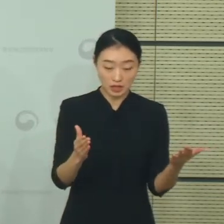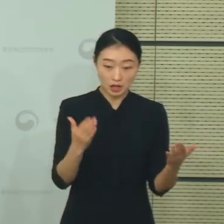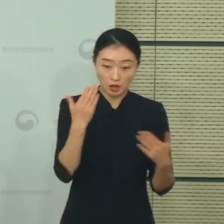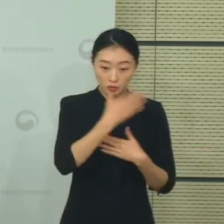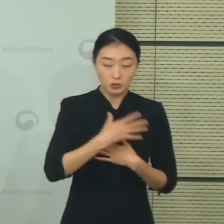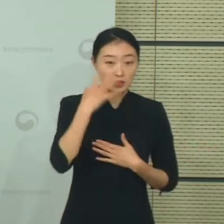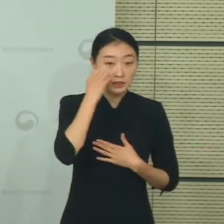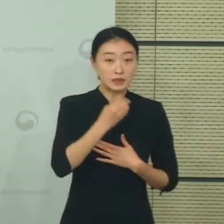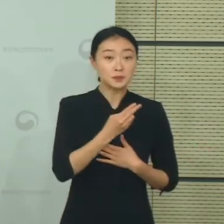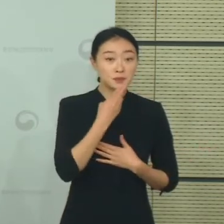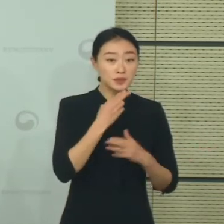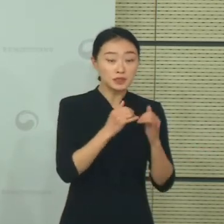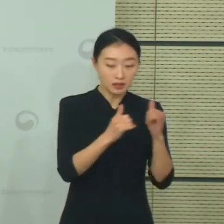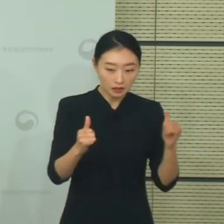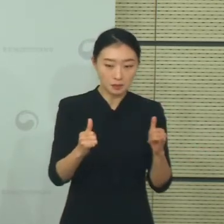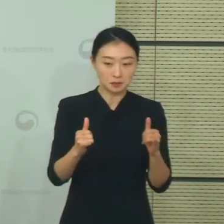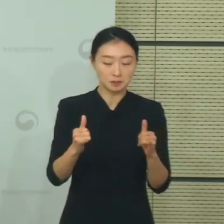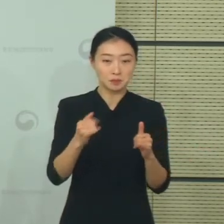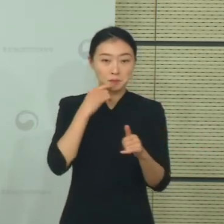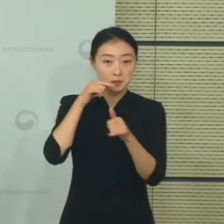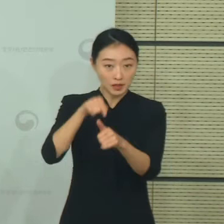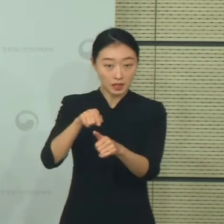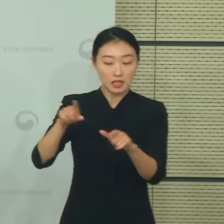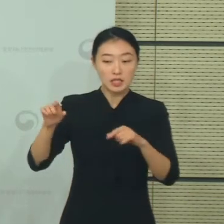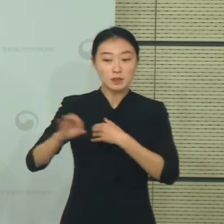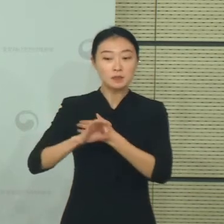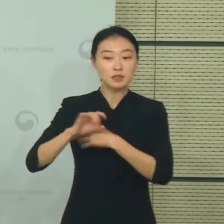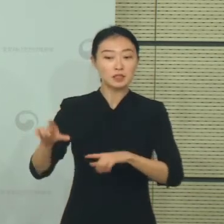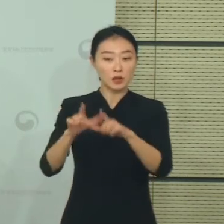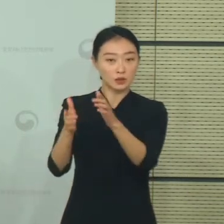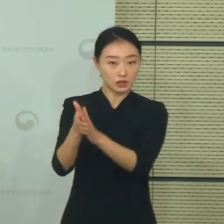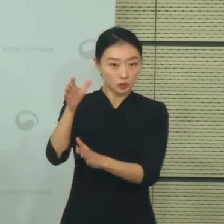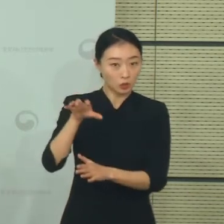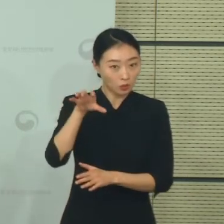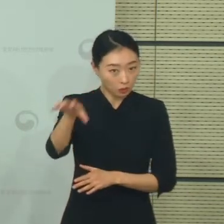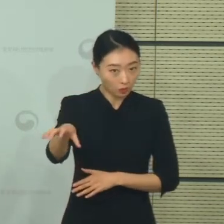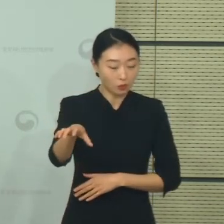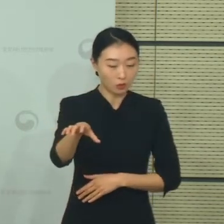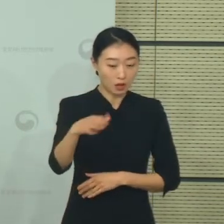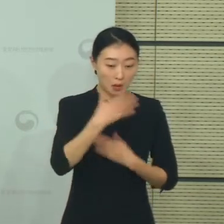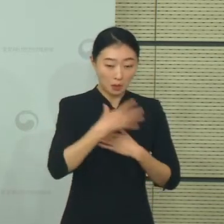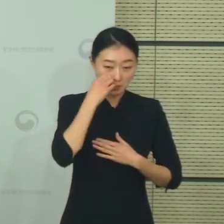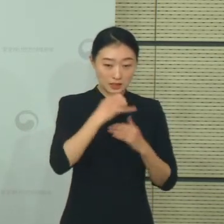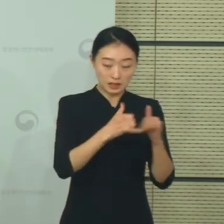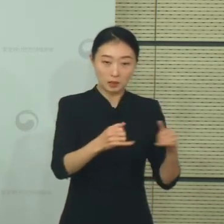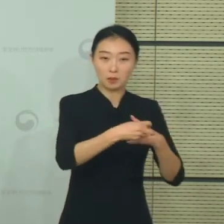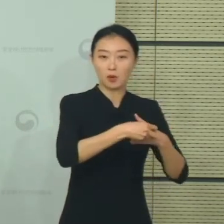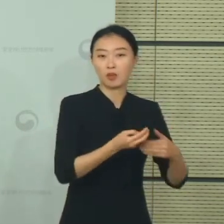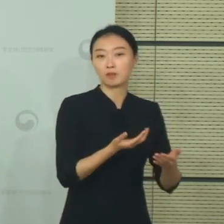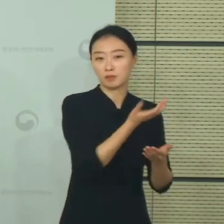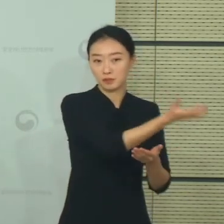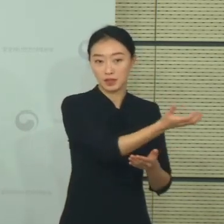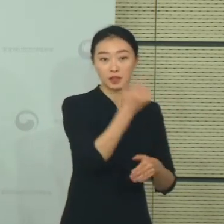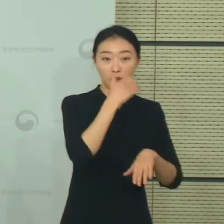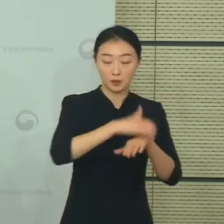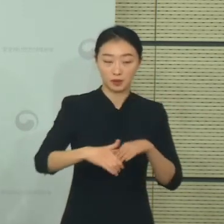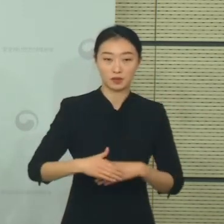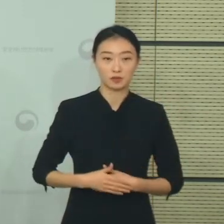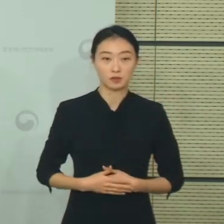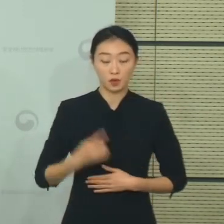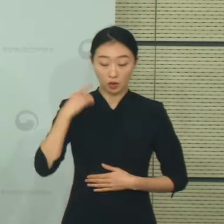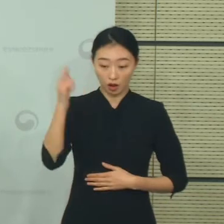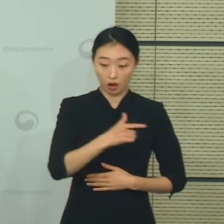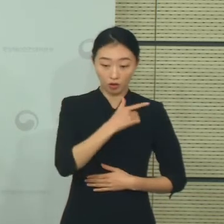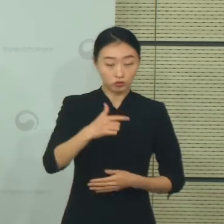격리시설에서, 무정상자는 지정된 임시생활시설에서 진단검사를 실시하였습니다. 어제 하루